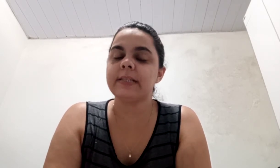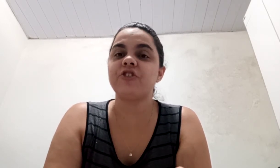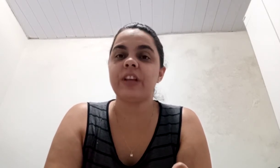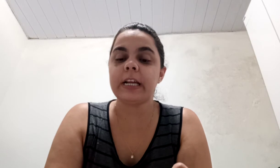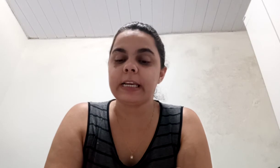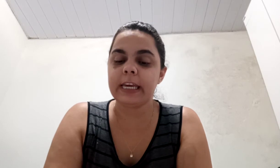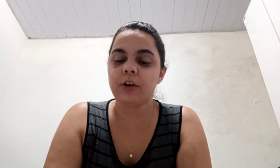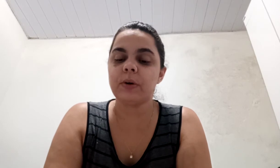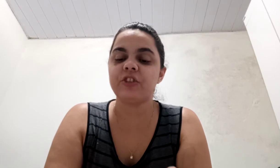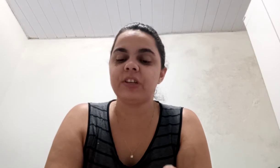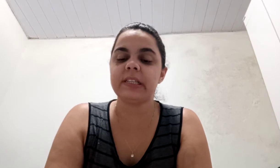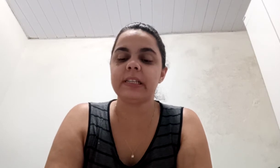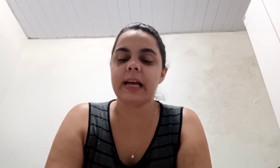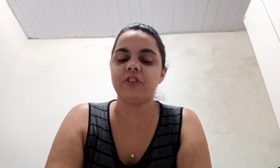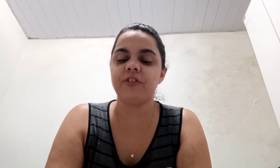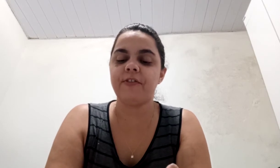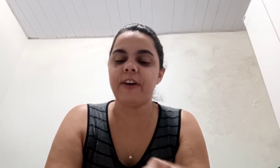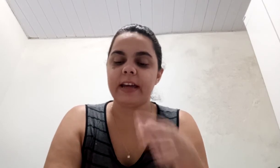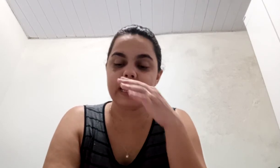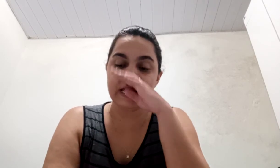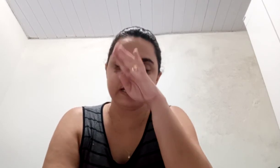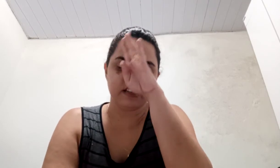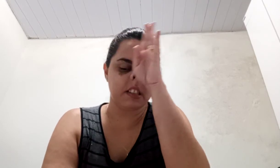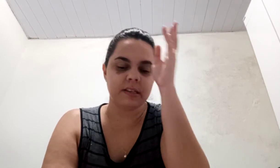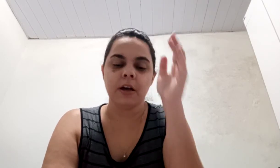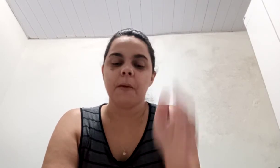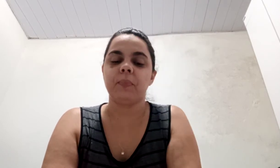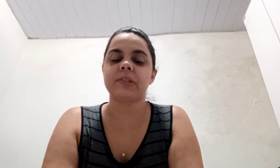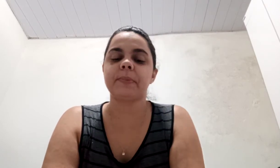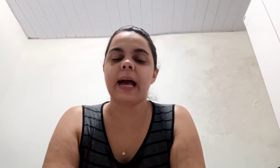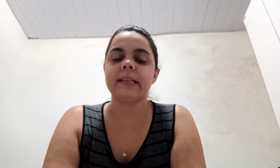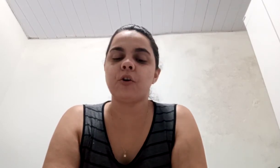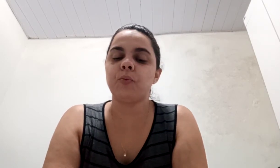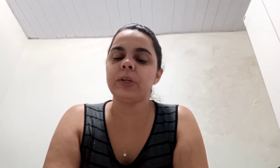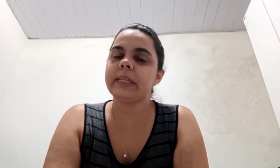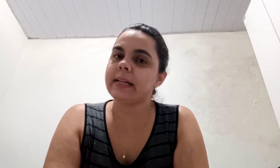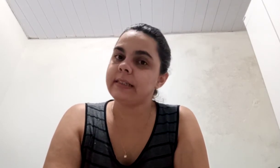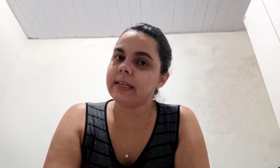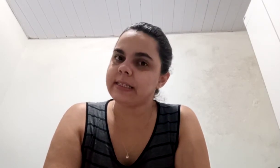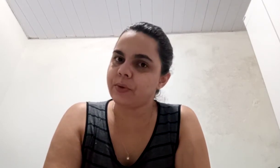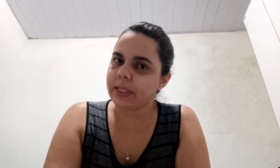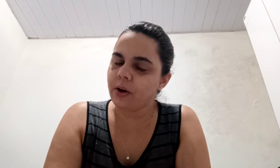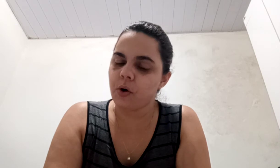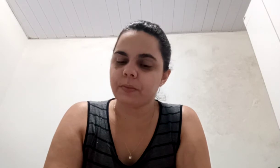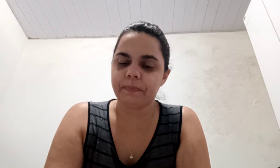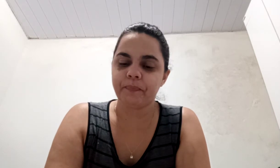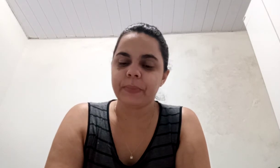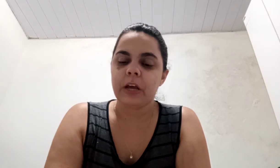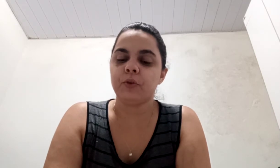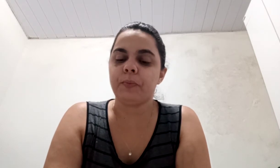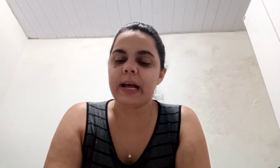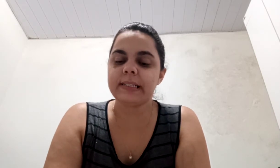países têm línguas de sinais diferentes, pois cada comunidade tem seu idioma. No